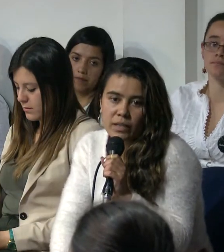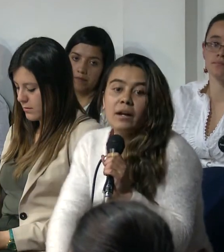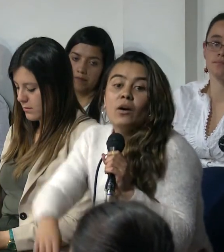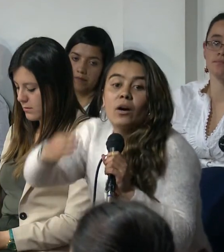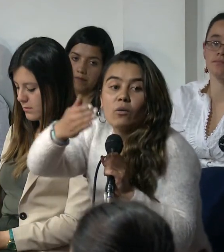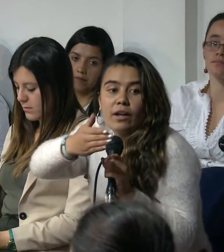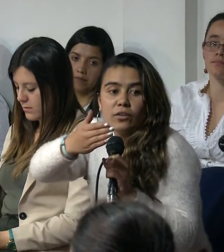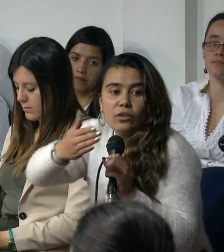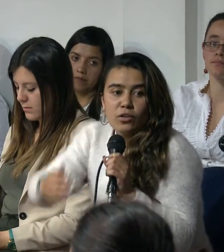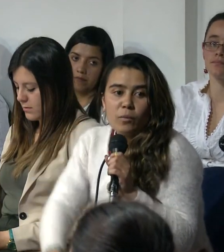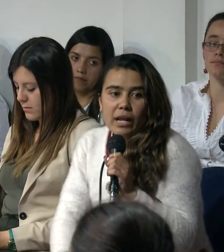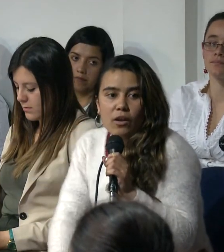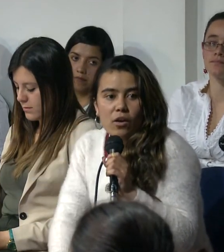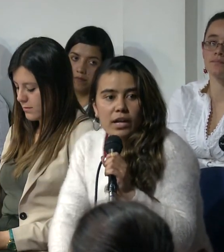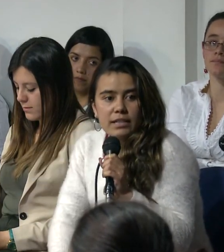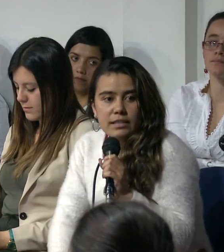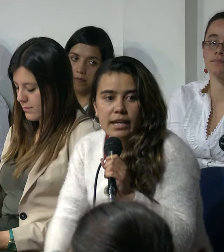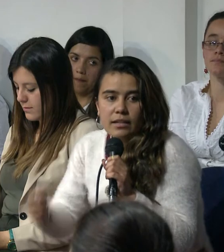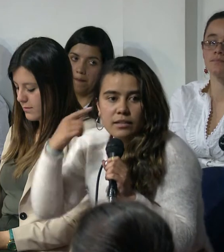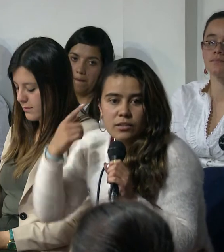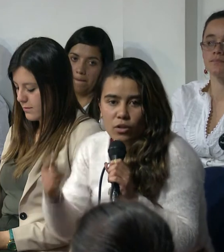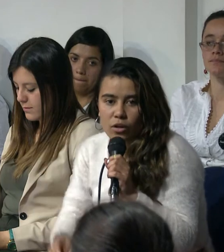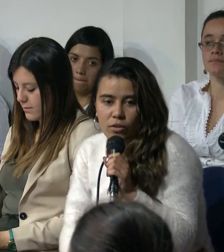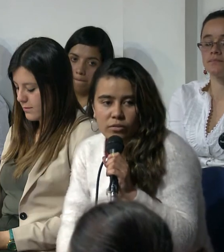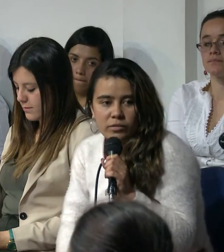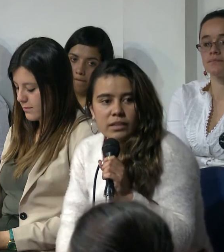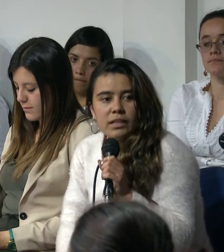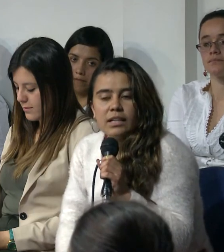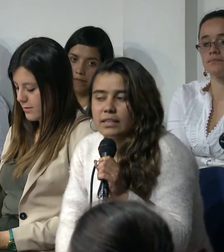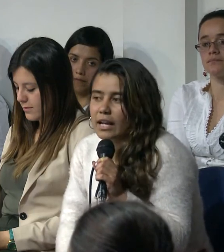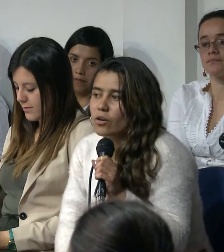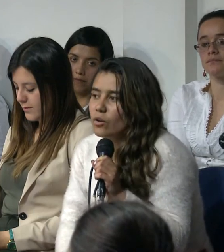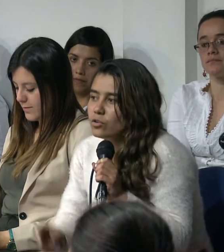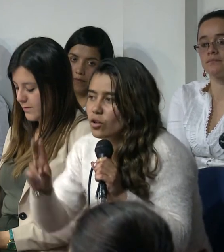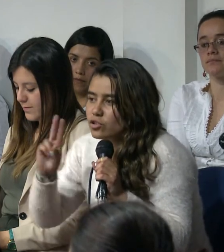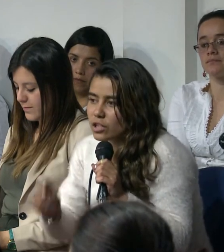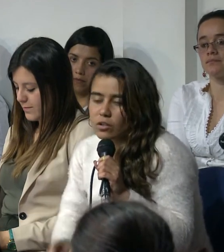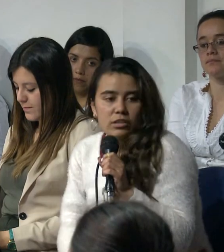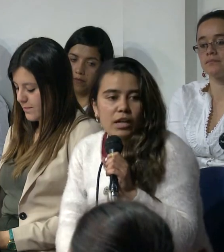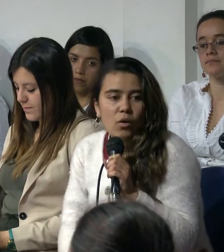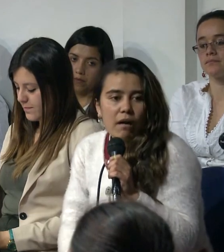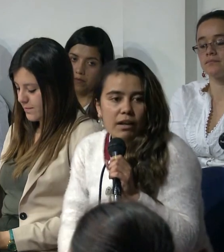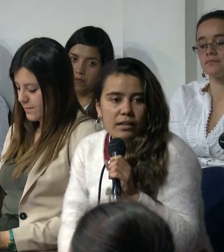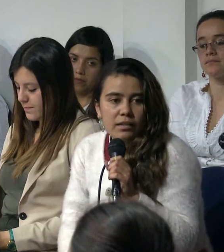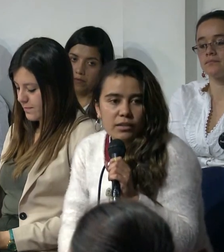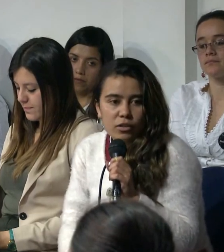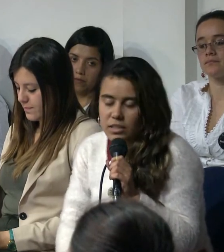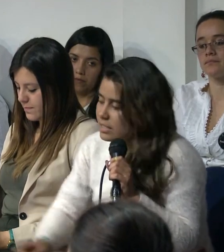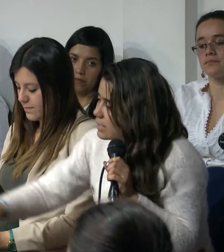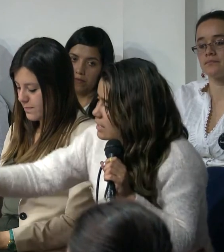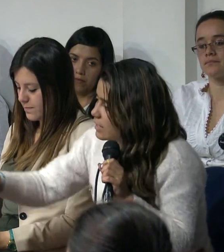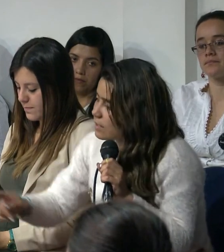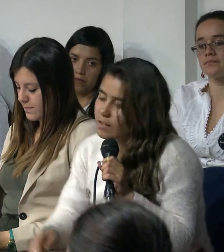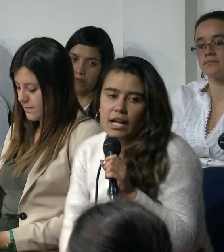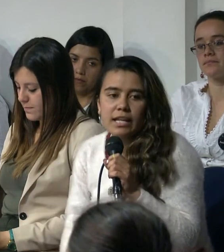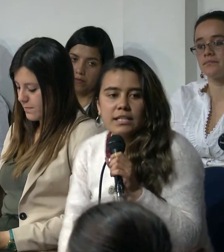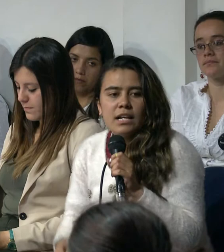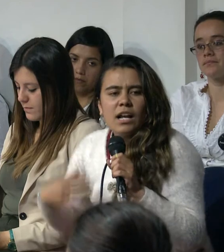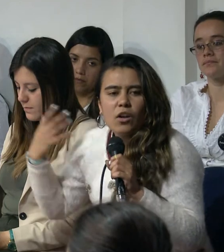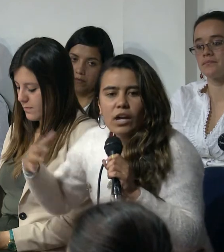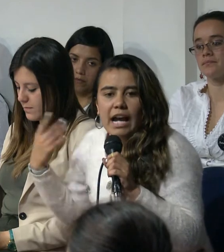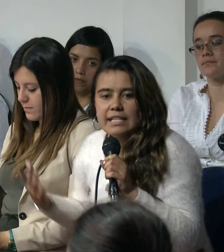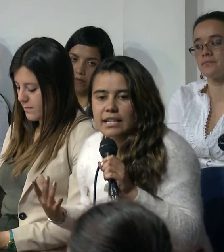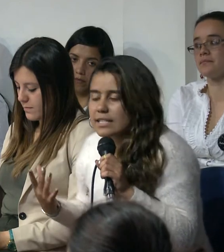ellos. Cuando nombran lo de ser sordo, tengo dos chicos que no hablan, entonces estas